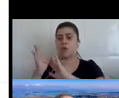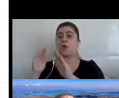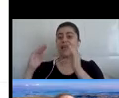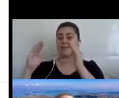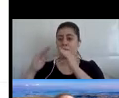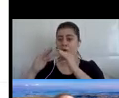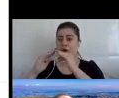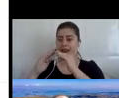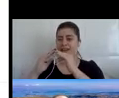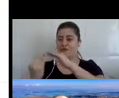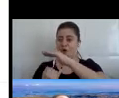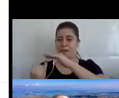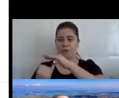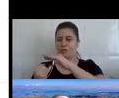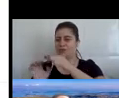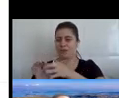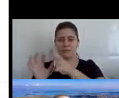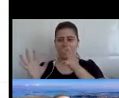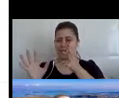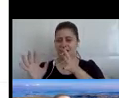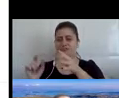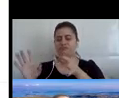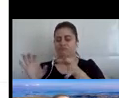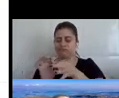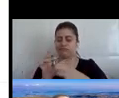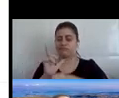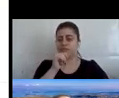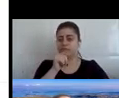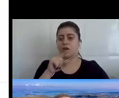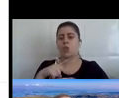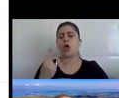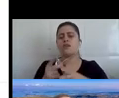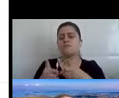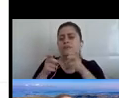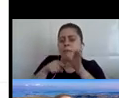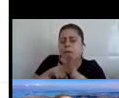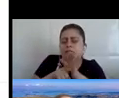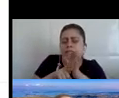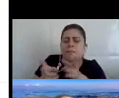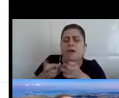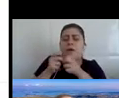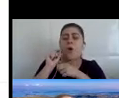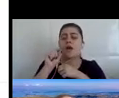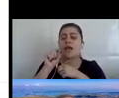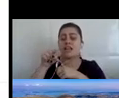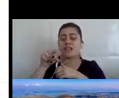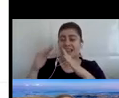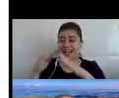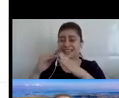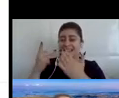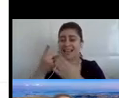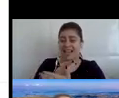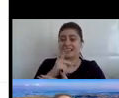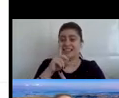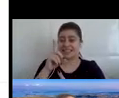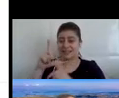mas com a questão da água. E o que, que a gente percebeu? Que essas ocupações informais no DF, principalmente na região de Ceilândia, que